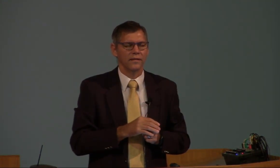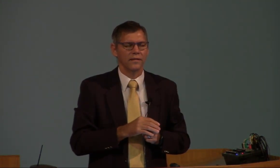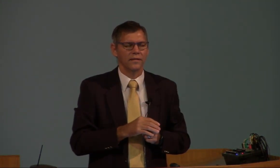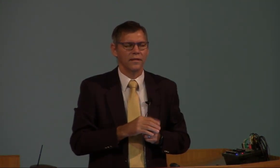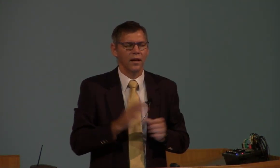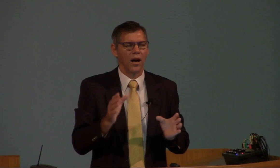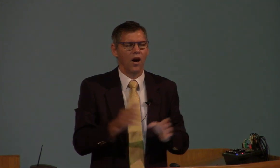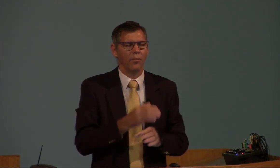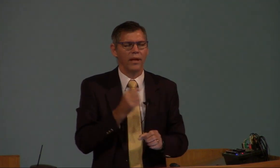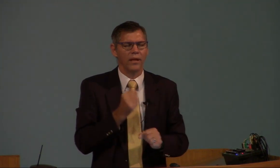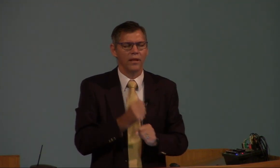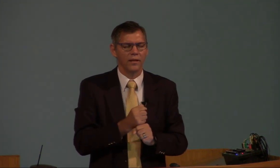Amen.